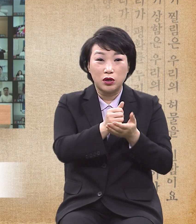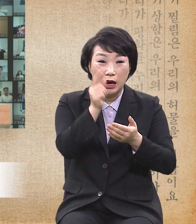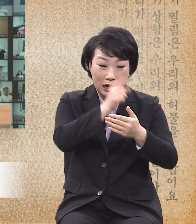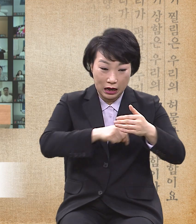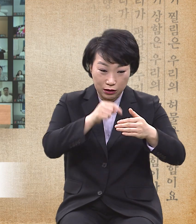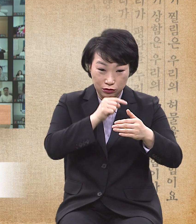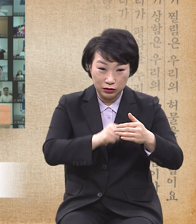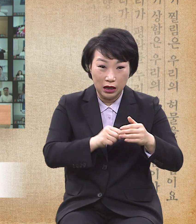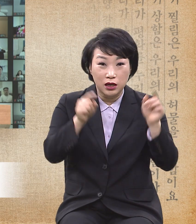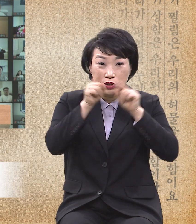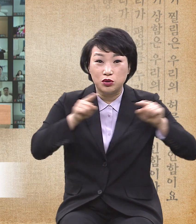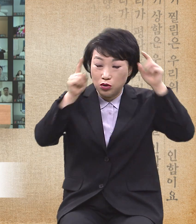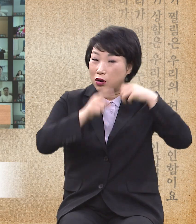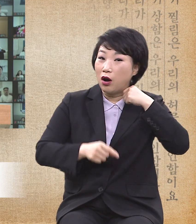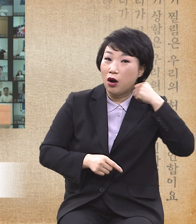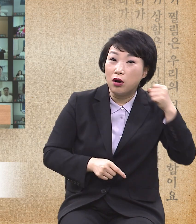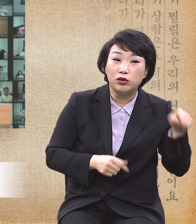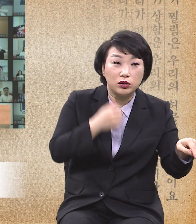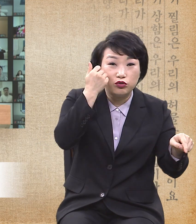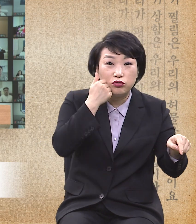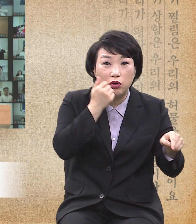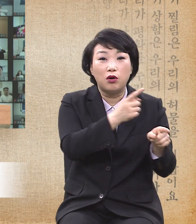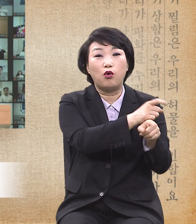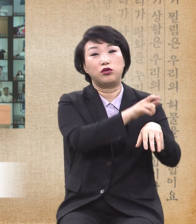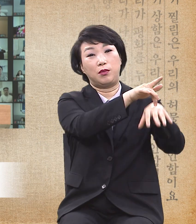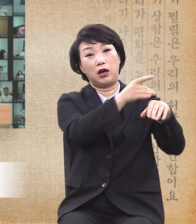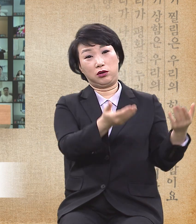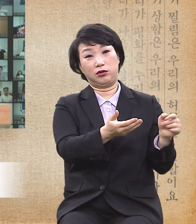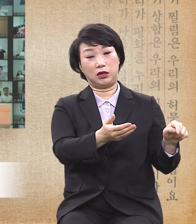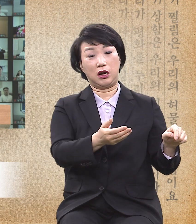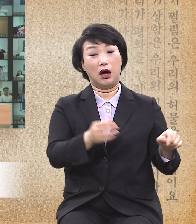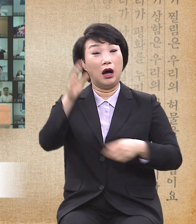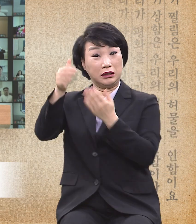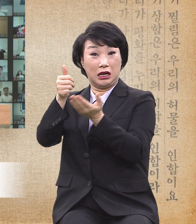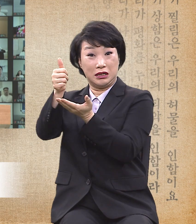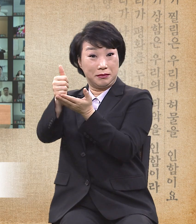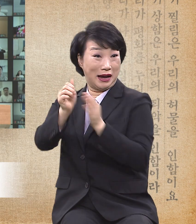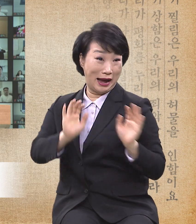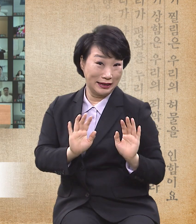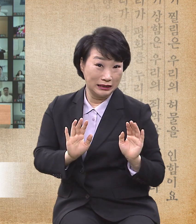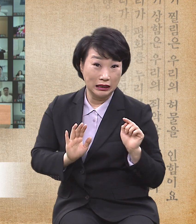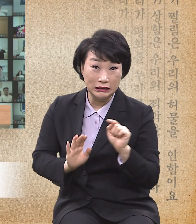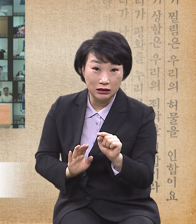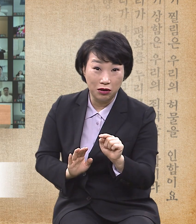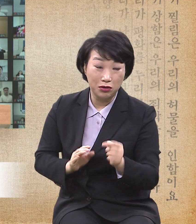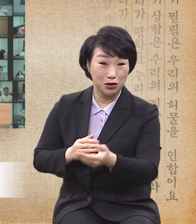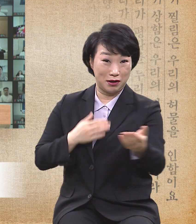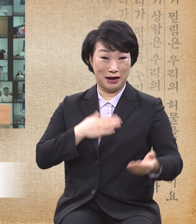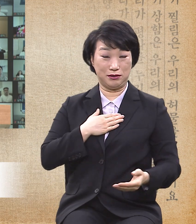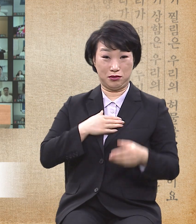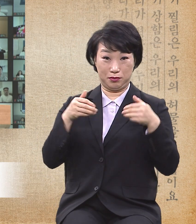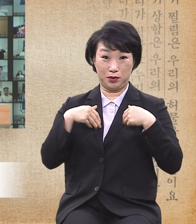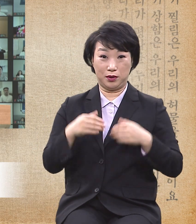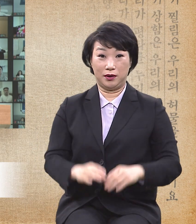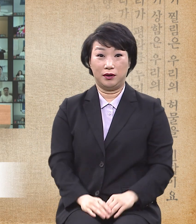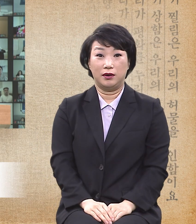속에서 지옥 보내놓은 마귀 역사이지 하나님은 결코 아니라는 사실을 알아야